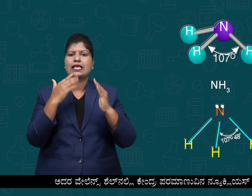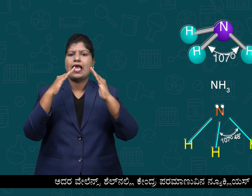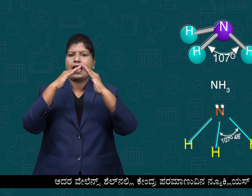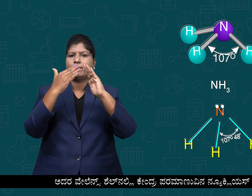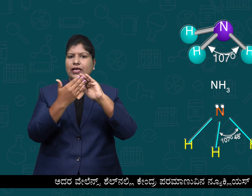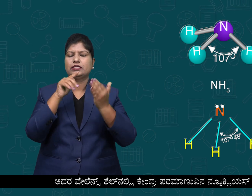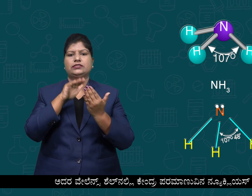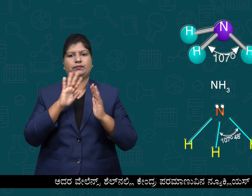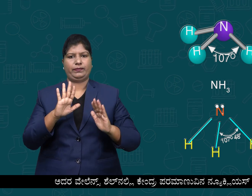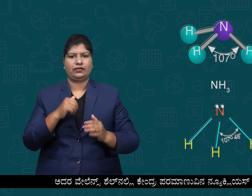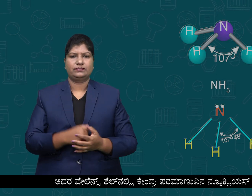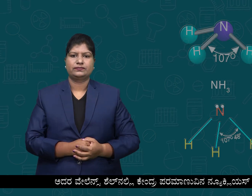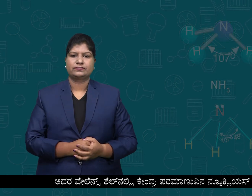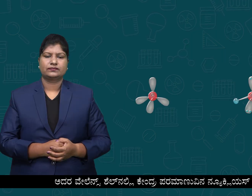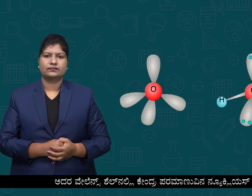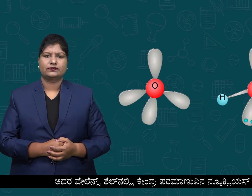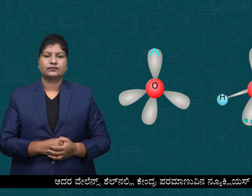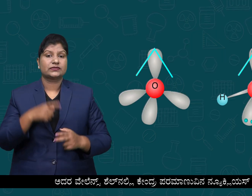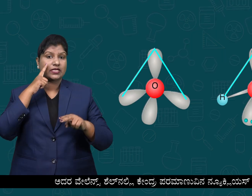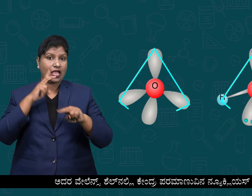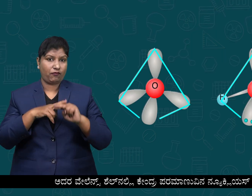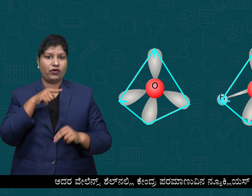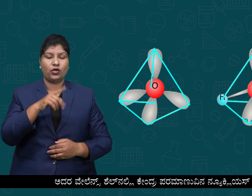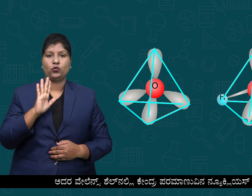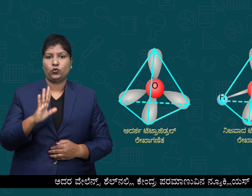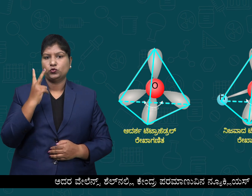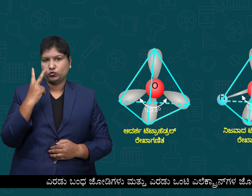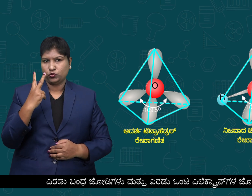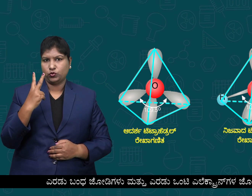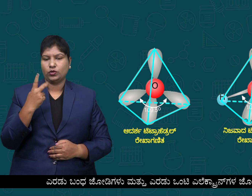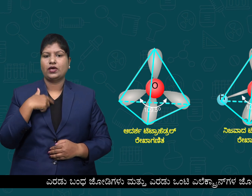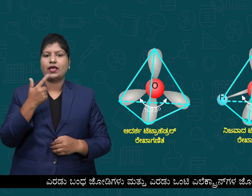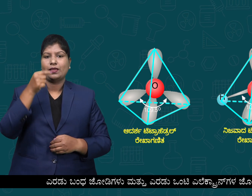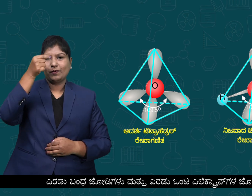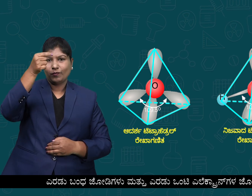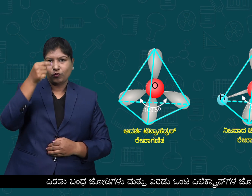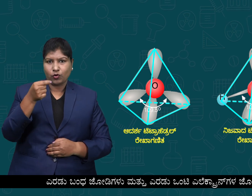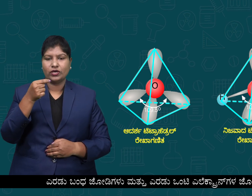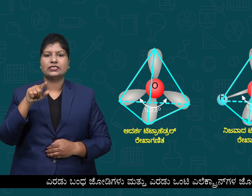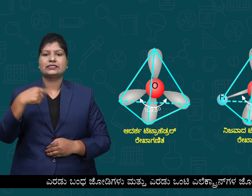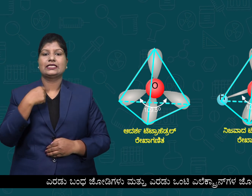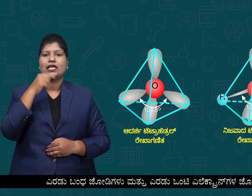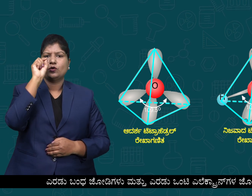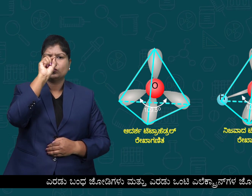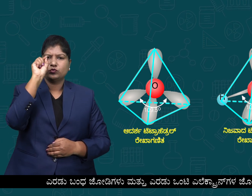ಶೆಲ್ನಲ್ಲಿ ಕೇಂದ್ರ ಪರಮಾಣುವಿನ ನ್ಯೂಕ್ಲಿಯಸ್ ಸುತ್ತಲೂ 2 ಬಂಧ ಜೋಡಿಗಳು ಮತ್ತು 2